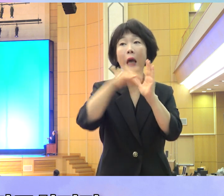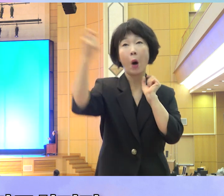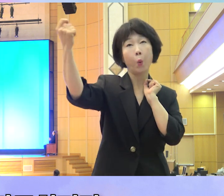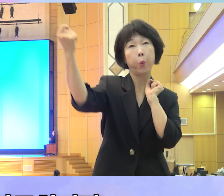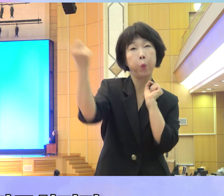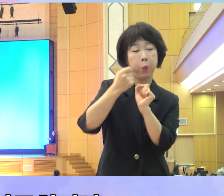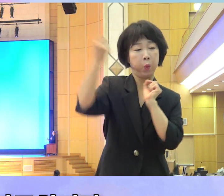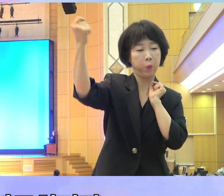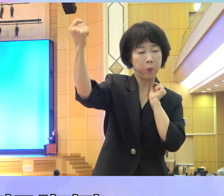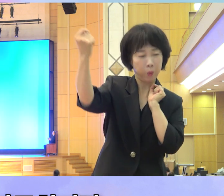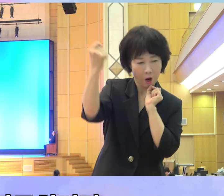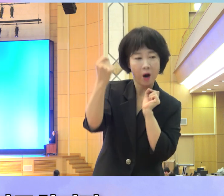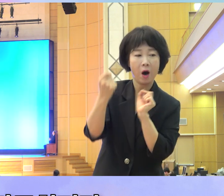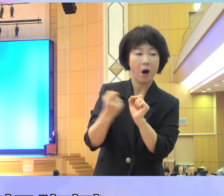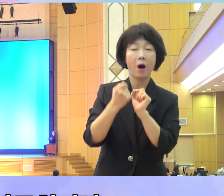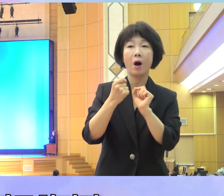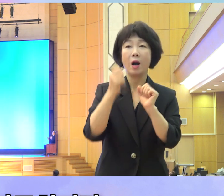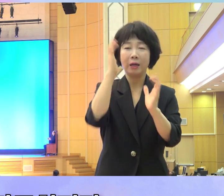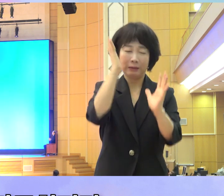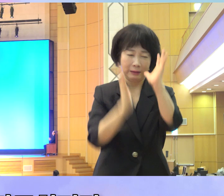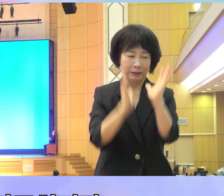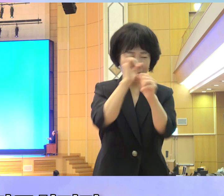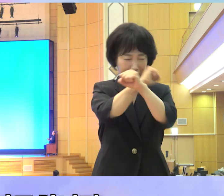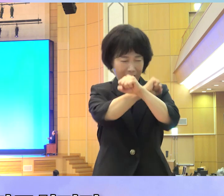주수할 때가 이르러